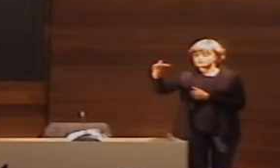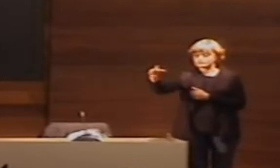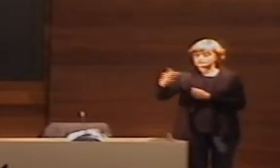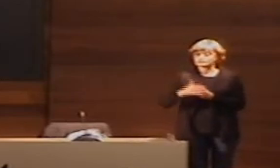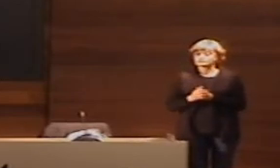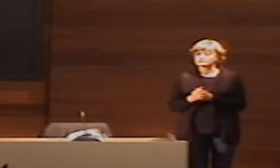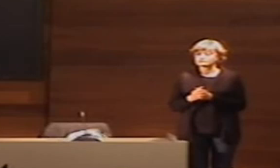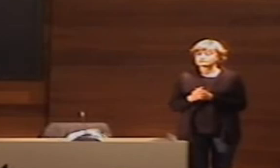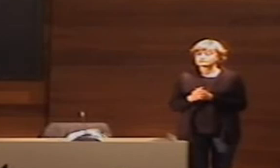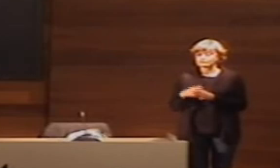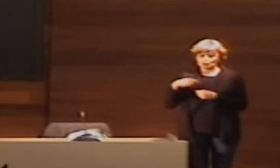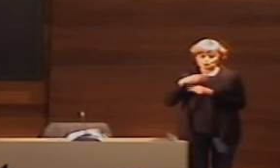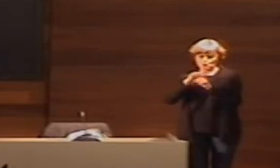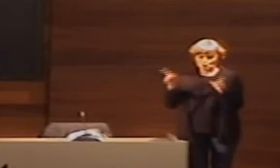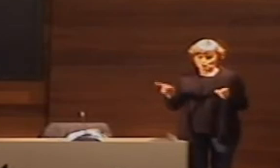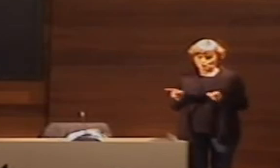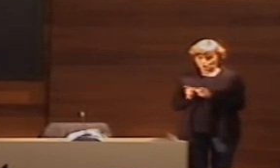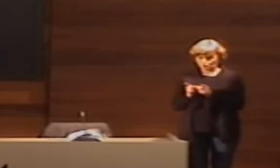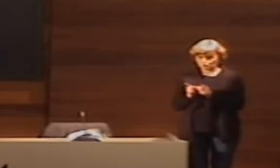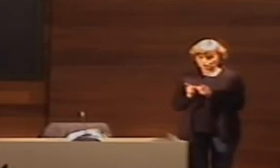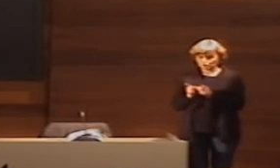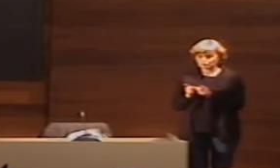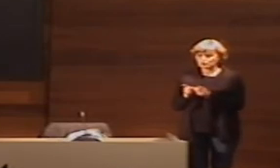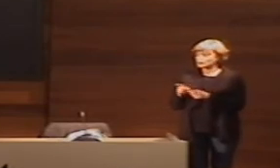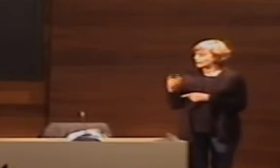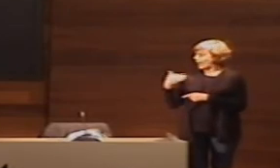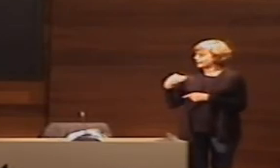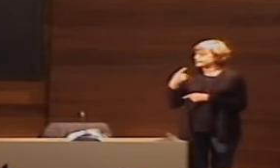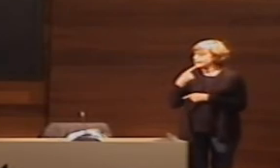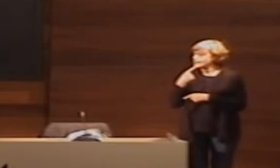Bueno, yo voy a ser bastante breve. Has comentado antes